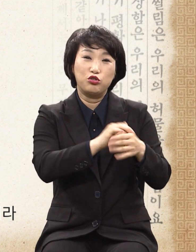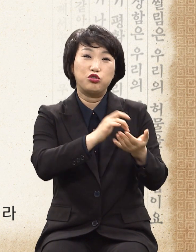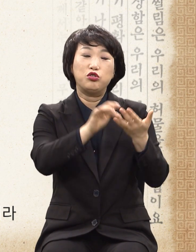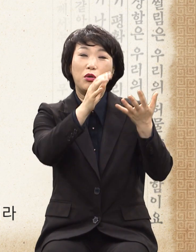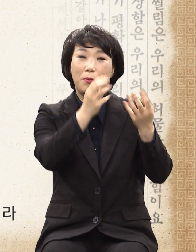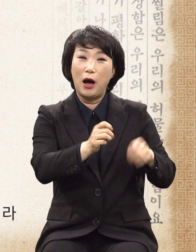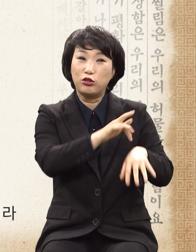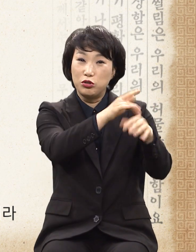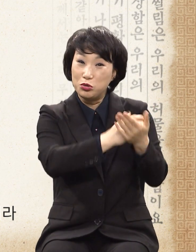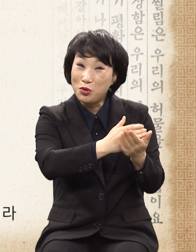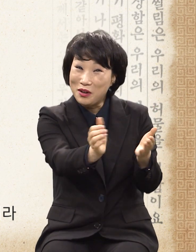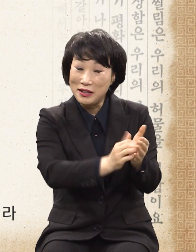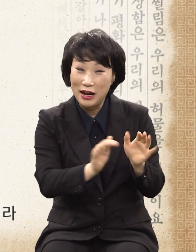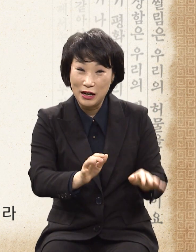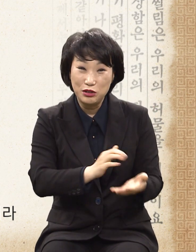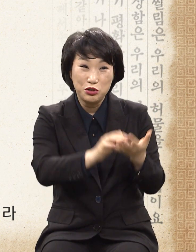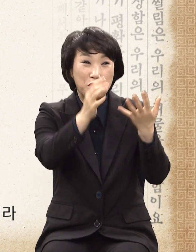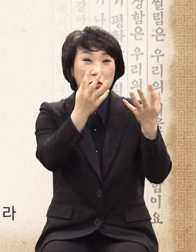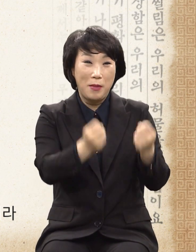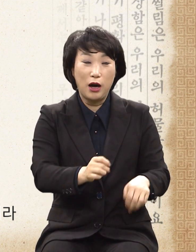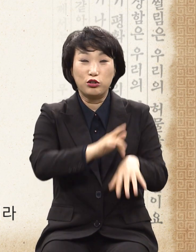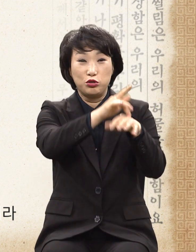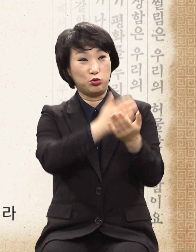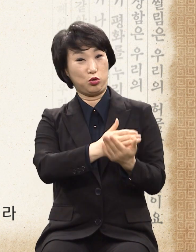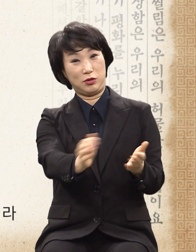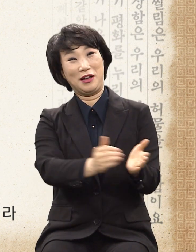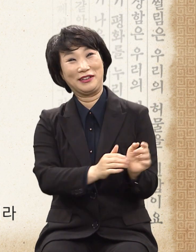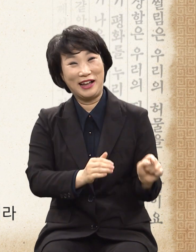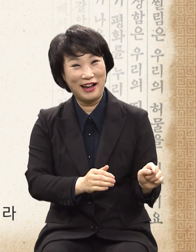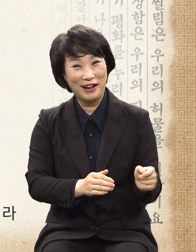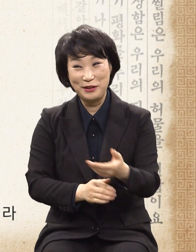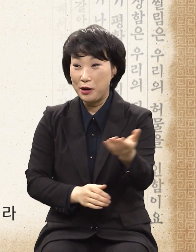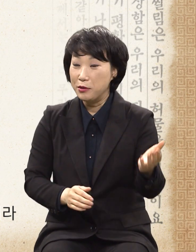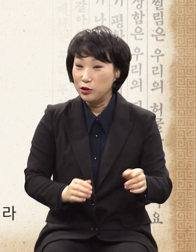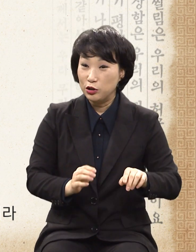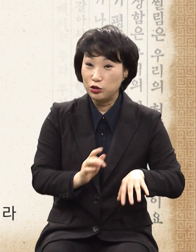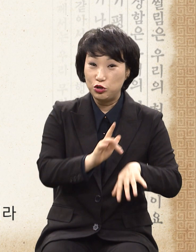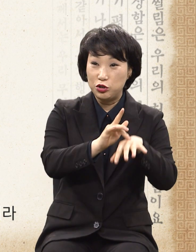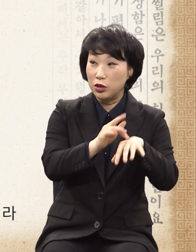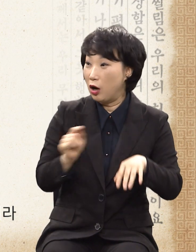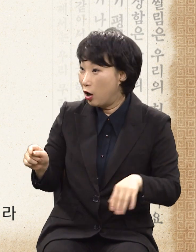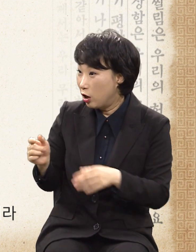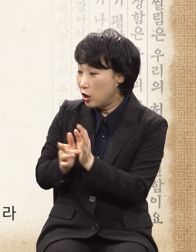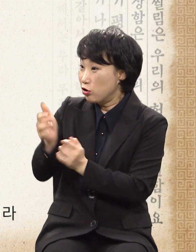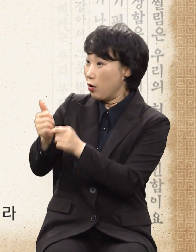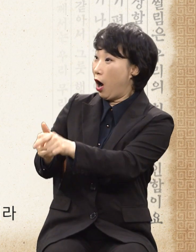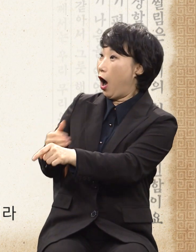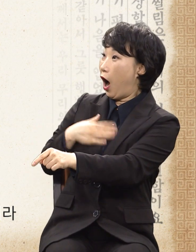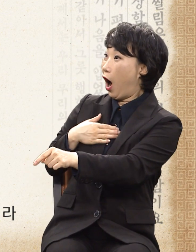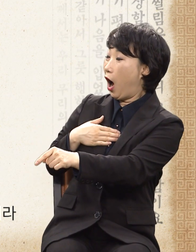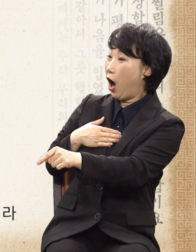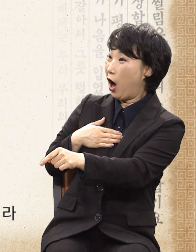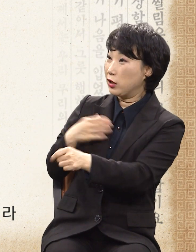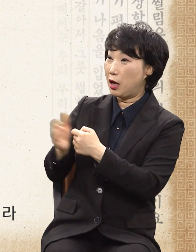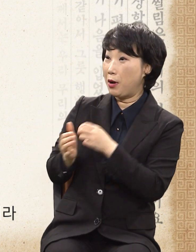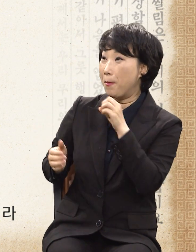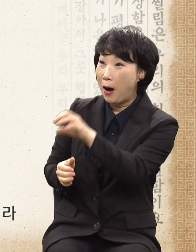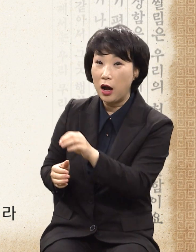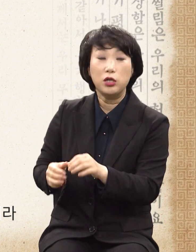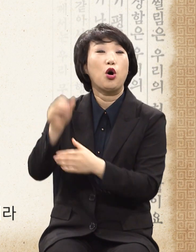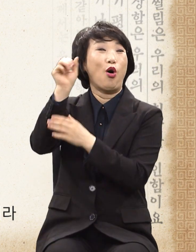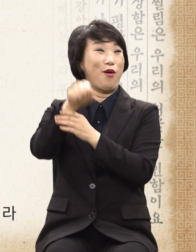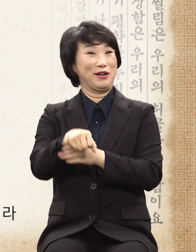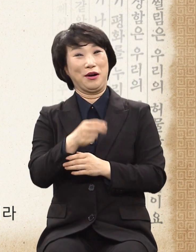쫓아내시되 많은 귀신을 쫓아냈다. 귀신이 자기를 알므로 그 말하는 것을 허락지